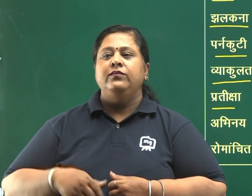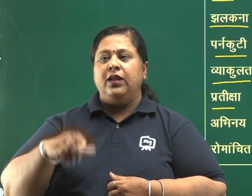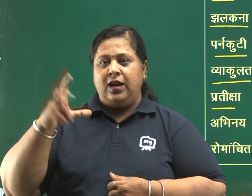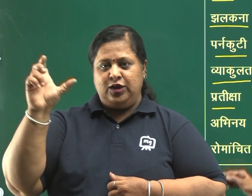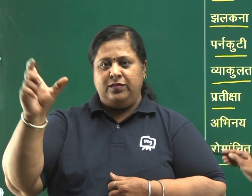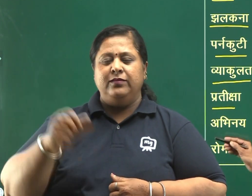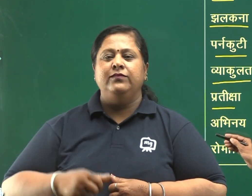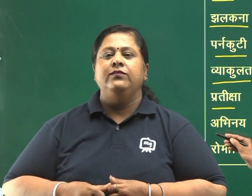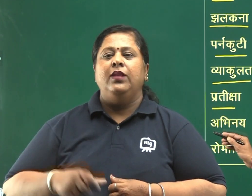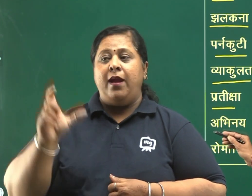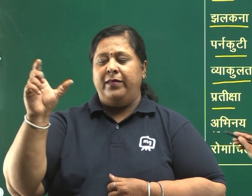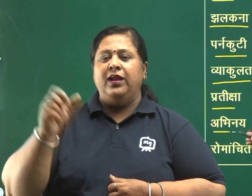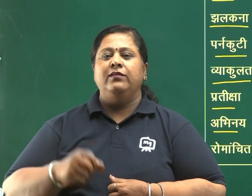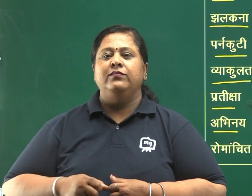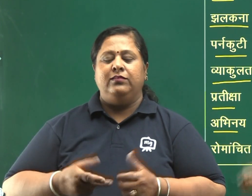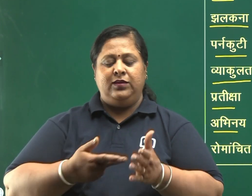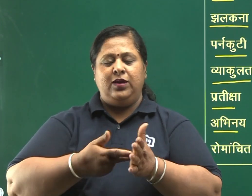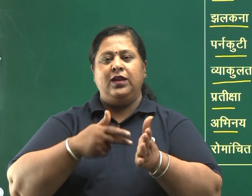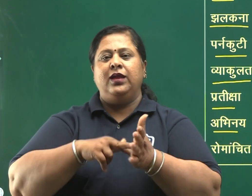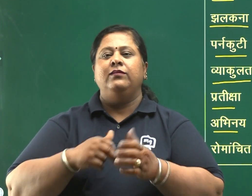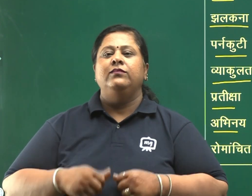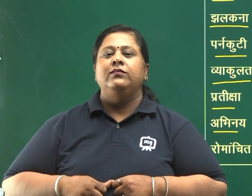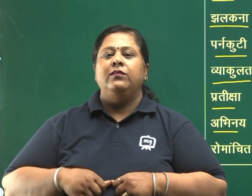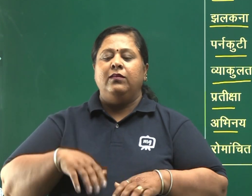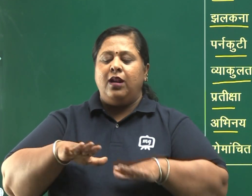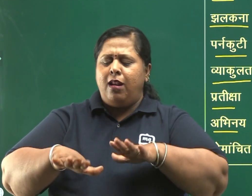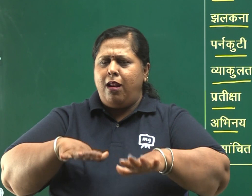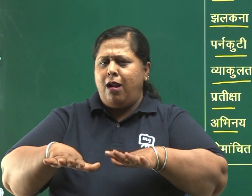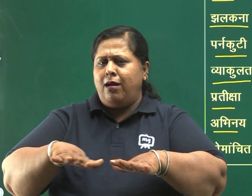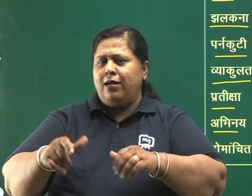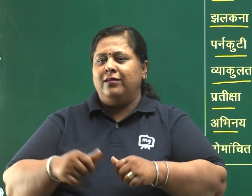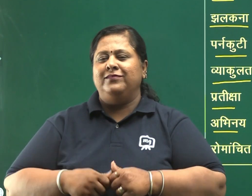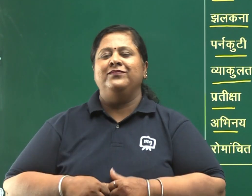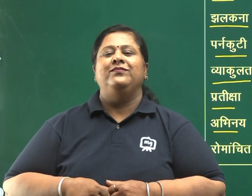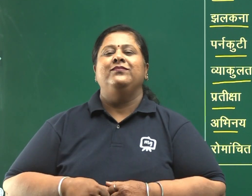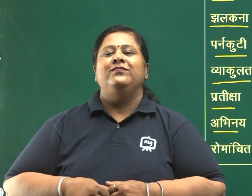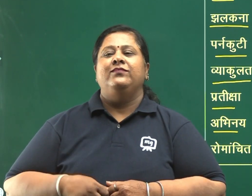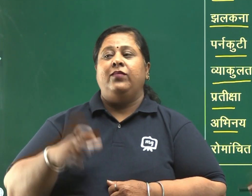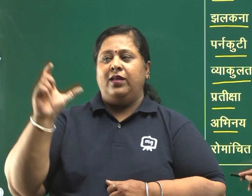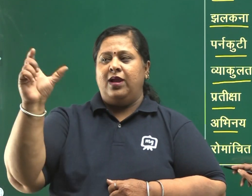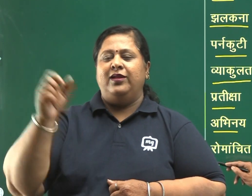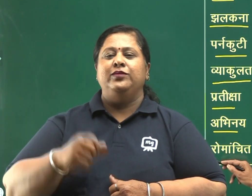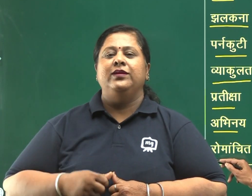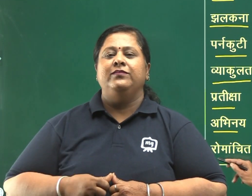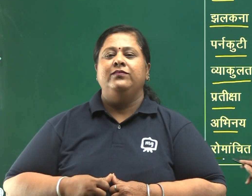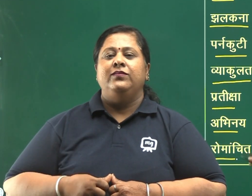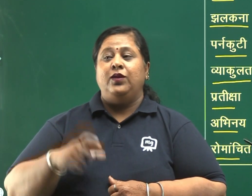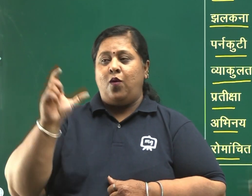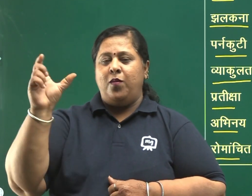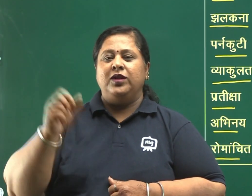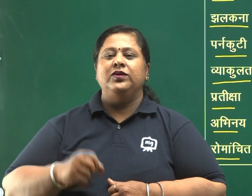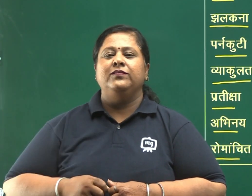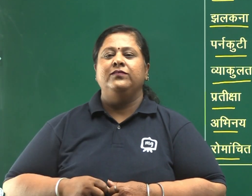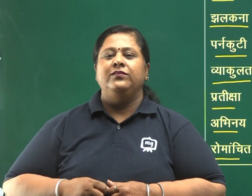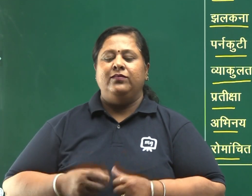शब्द अभिनय, अर्थ होगा नाटक। अगला शब्द है